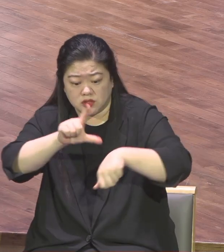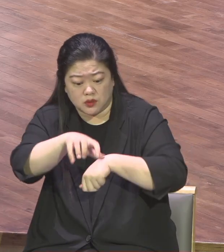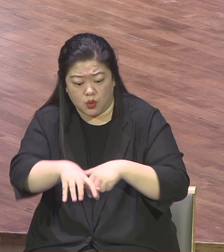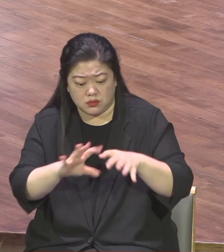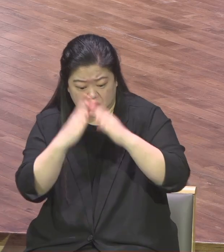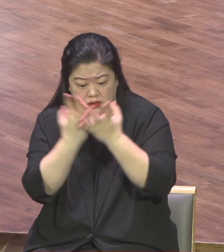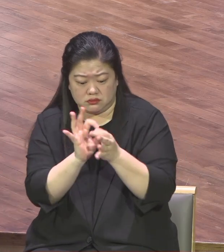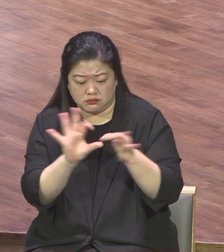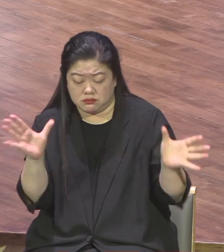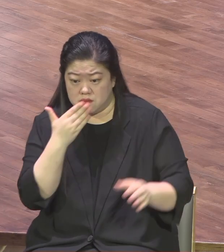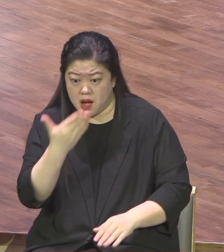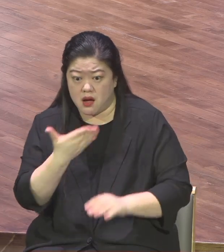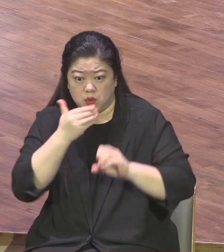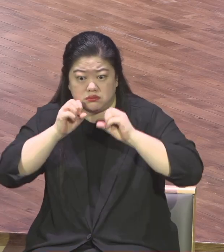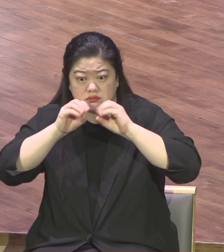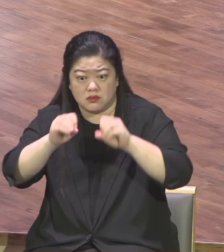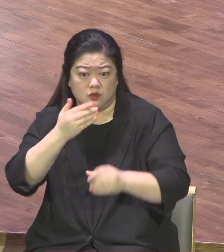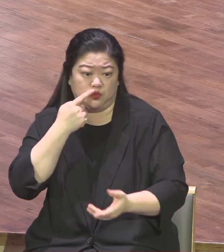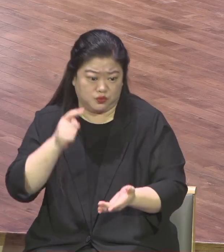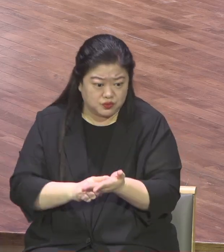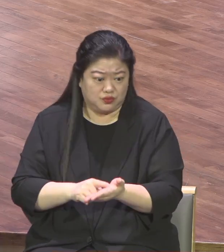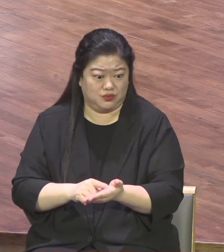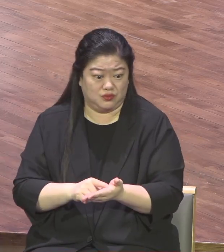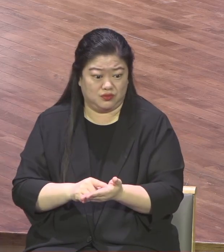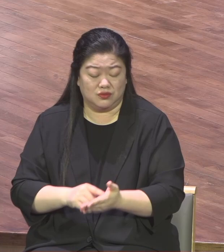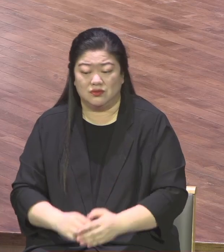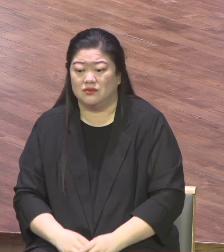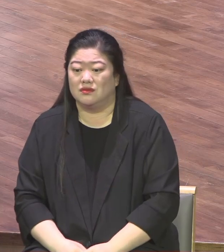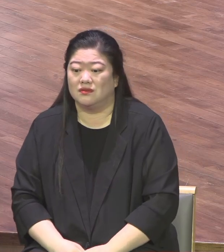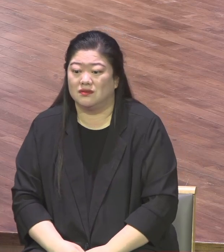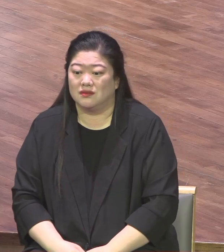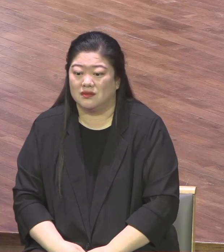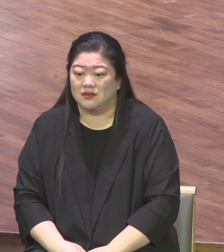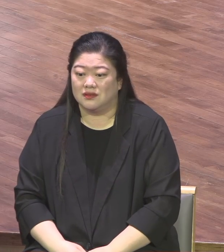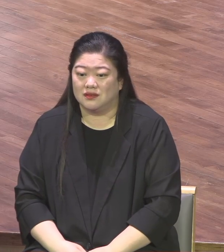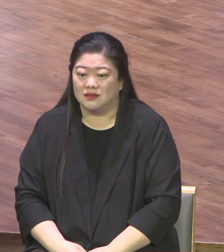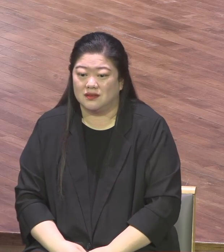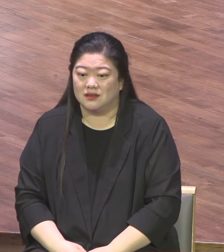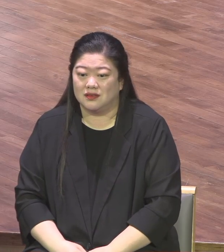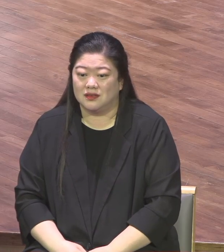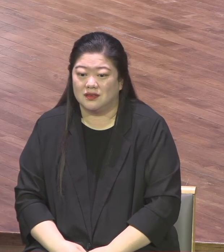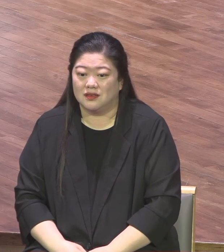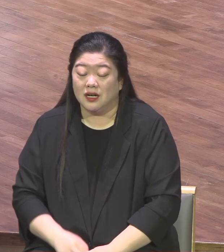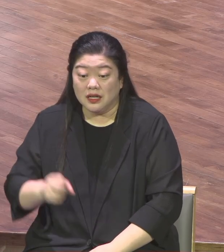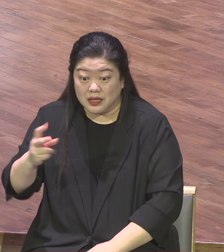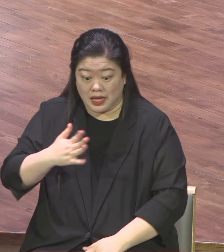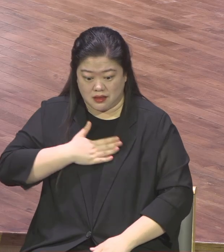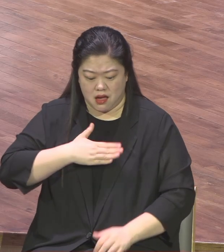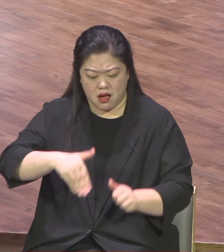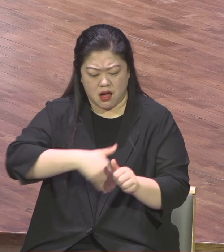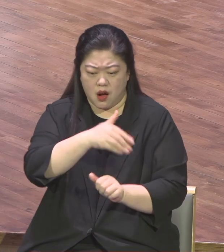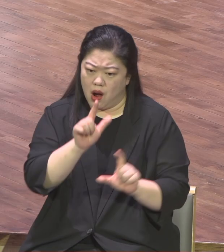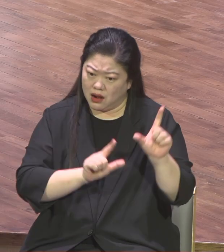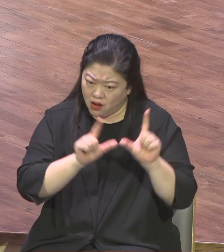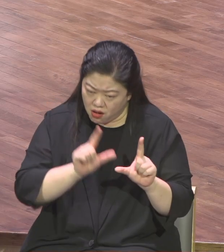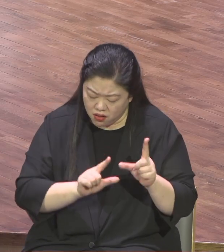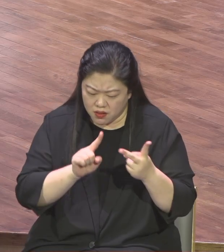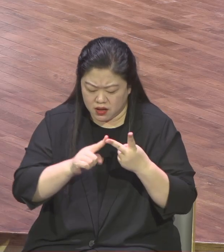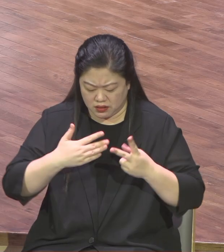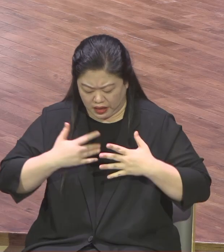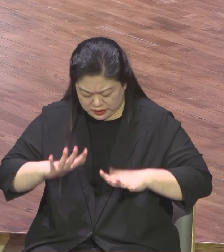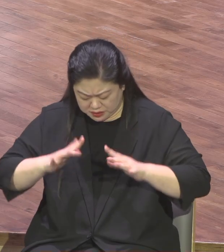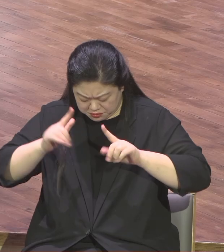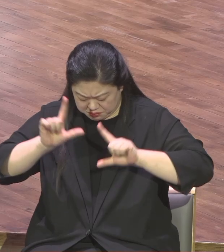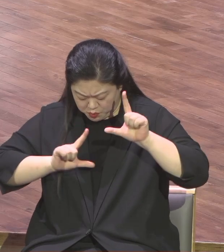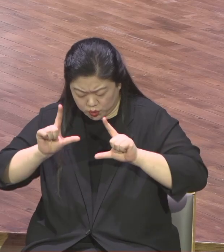지금 일어나고 있는 모든 문제 사건, 나의 모든 환경, 나의 심지어 나의 모습까지도 여러분 그거